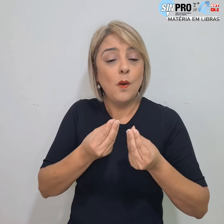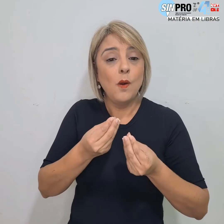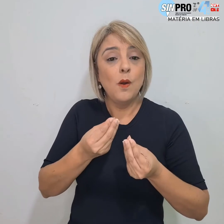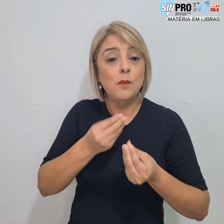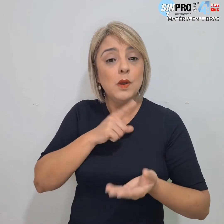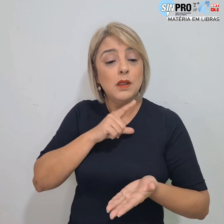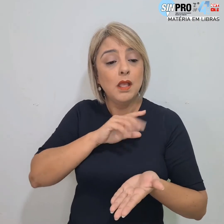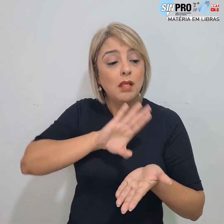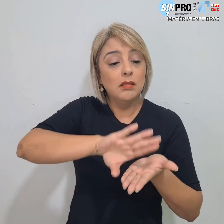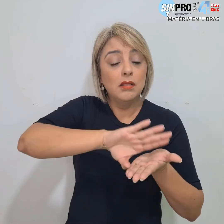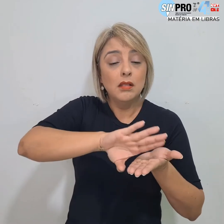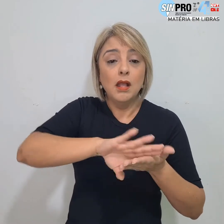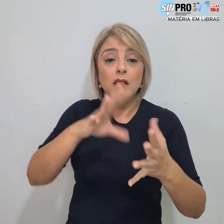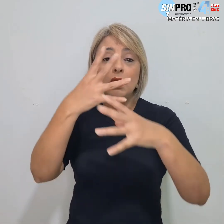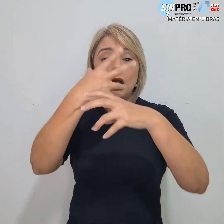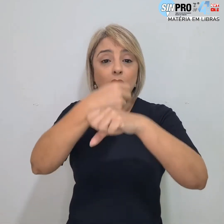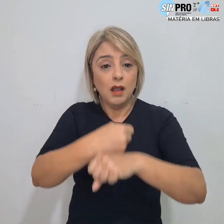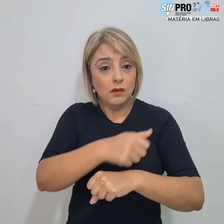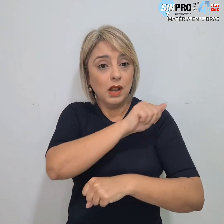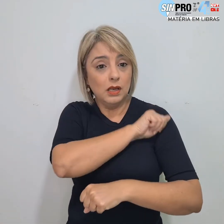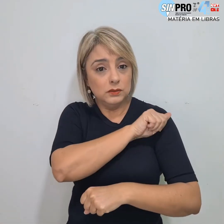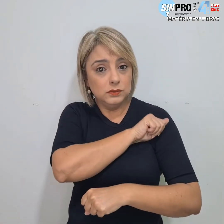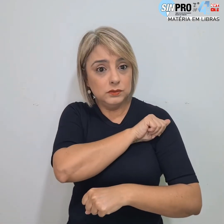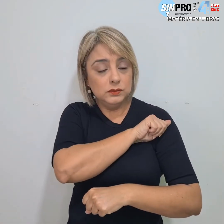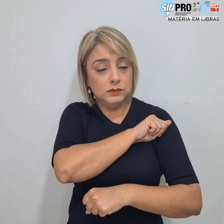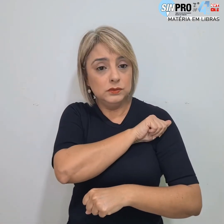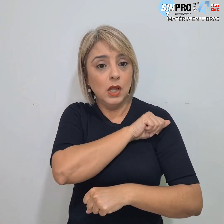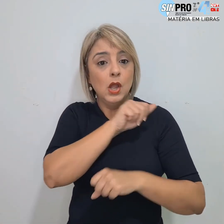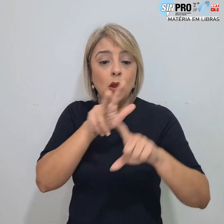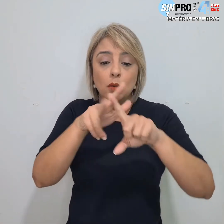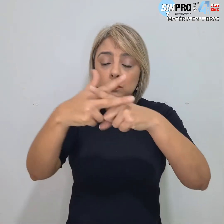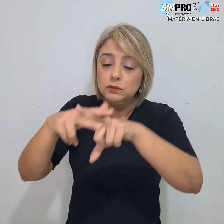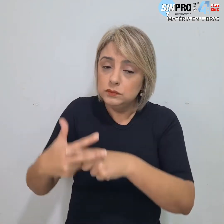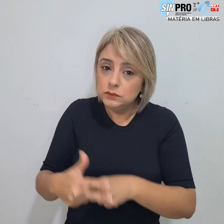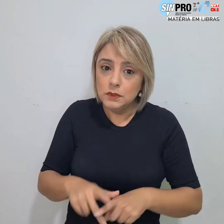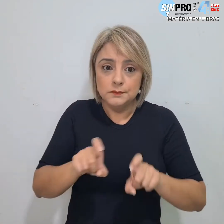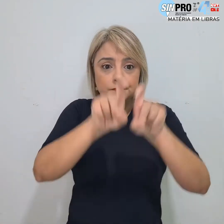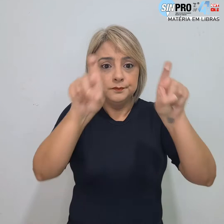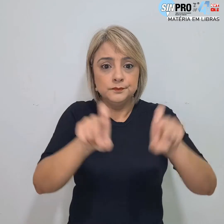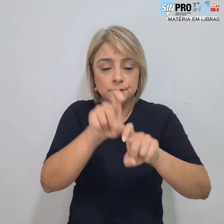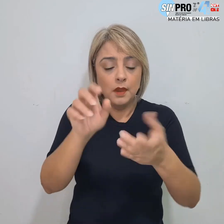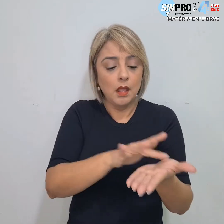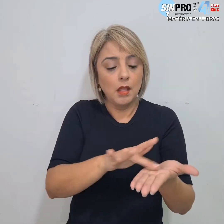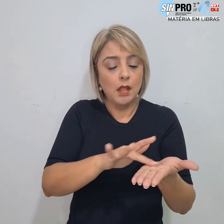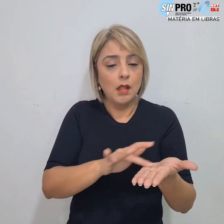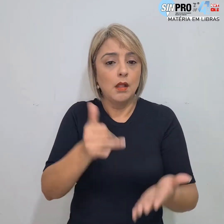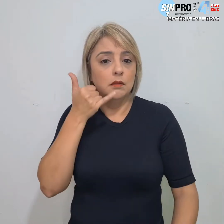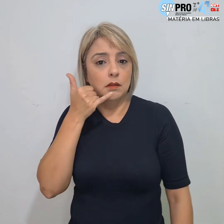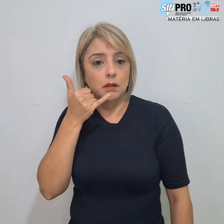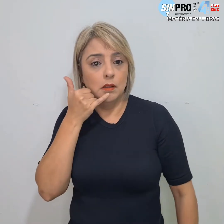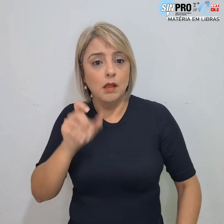os excluídos das aulas virtuais com equipamentos, tablets ou celulares ou